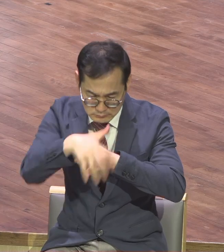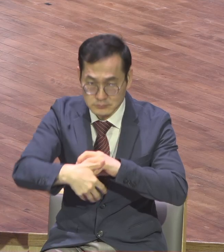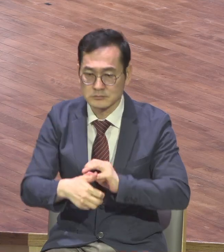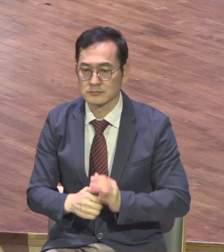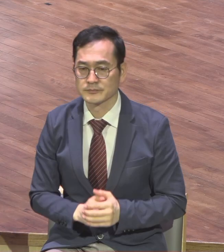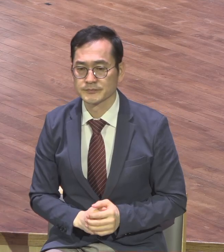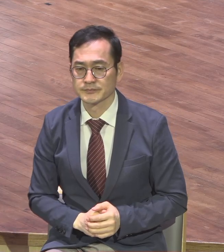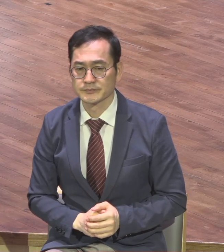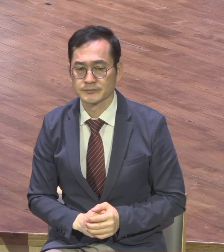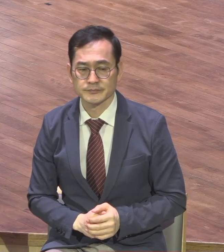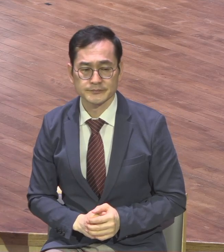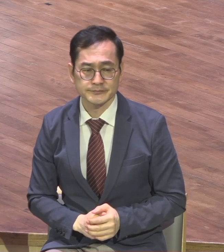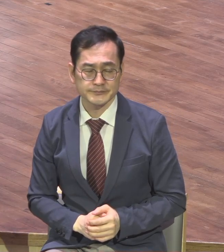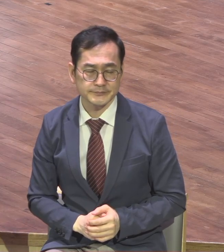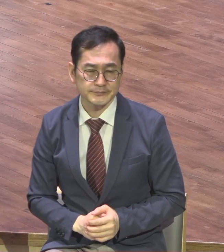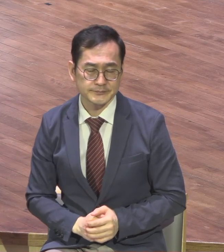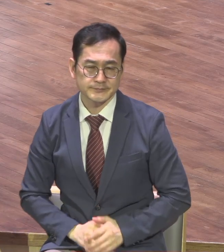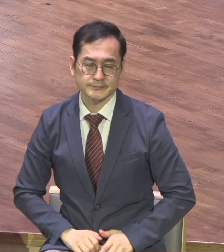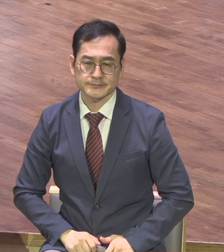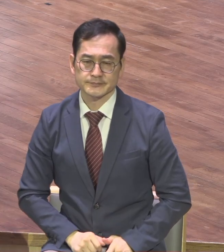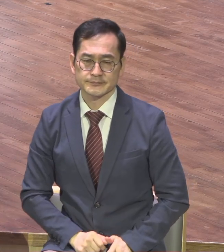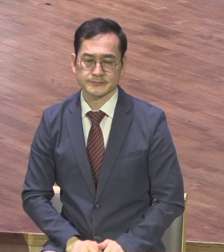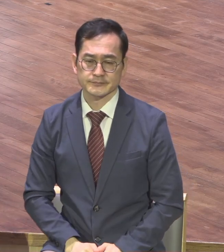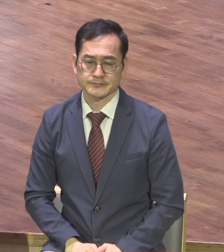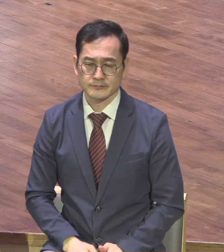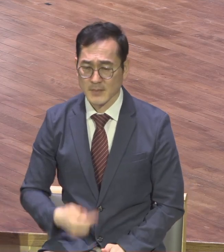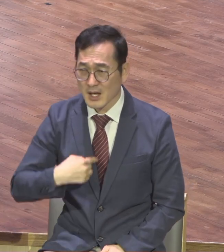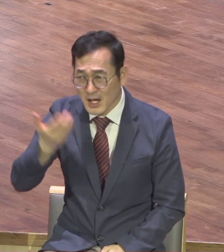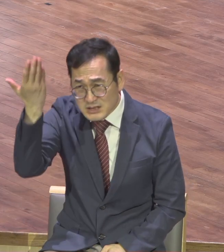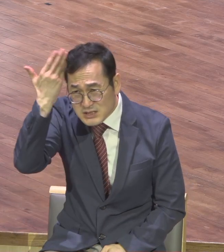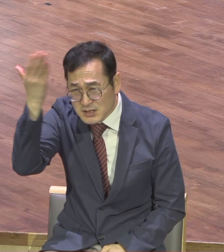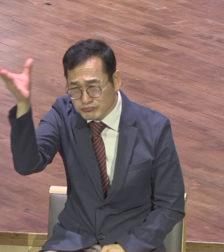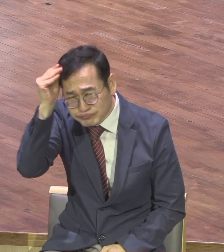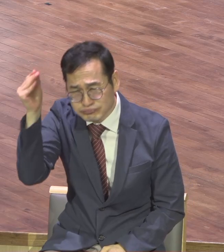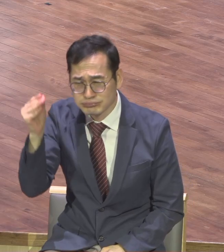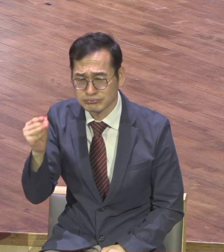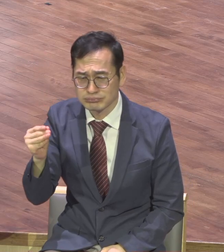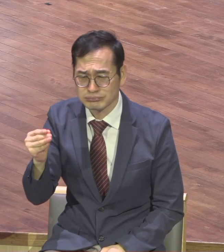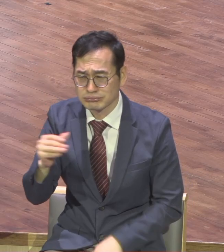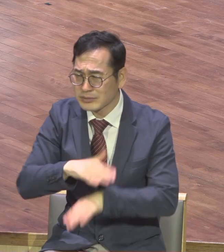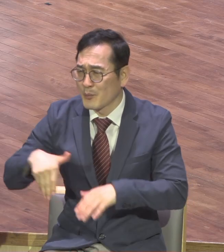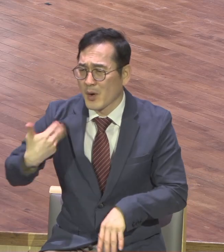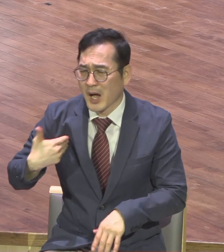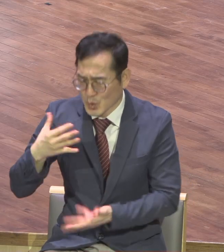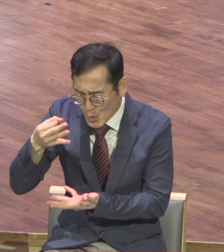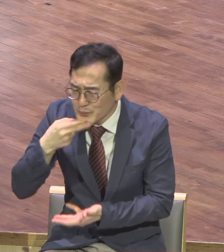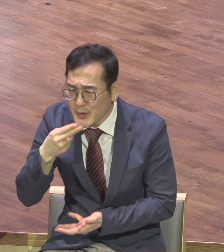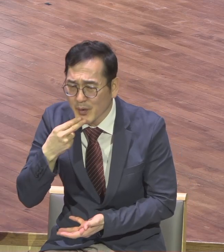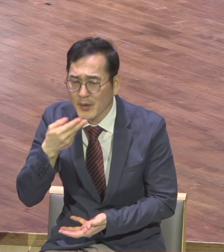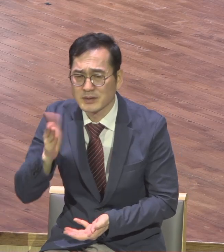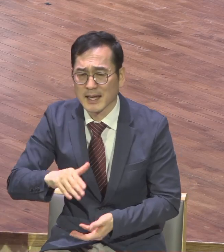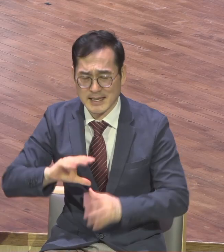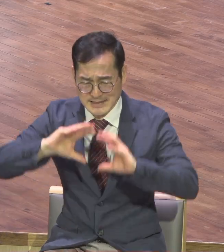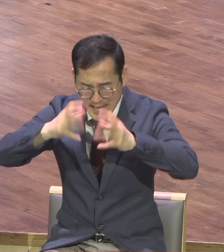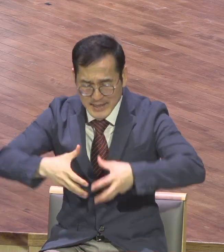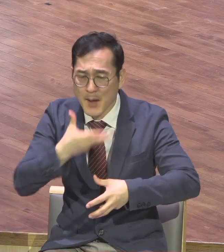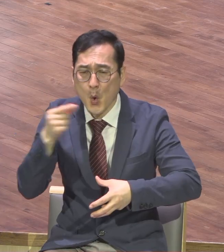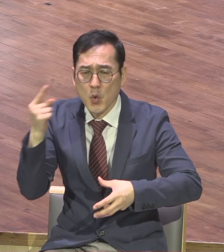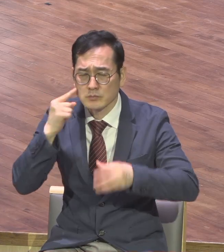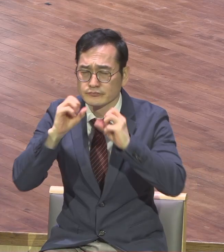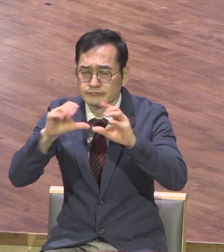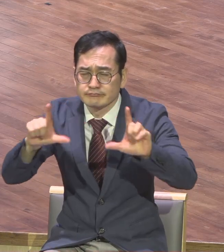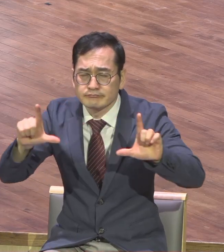현장 변화에 주역되었습니다. 그들은 가진 것도 없습니다. 배운 것도 없습니다. 그런데 그들이 세계복음화의 주역으로 될 수 있었던 이유가